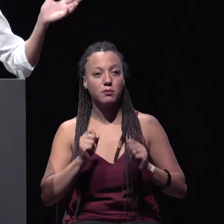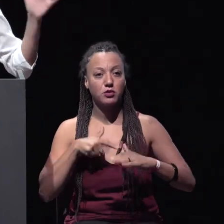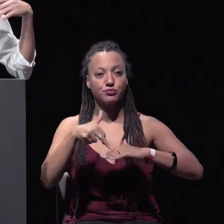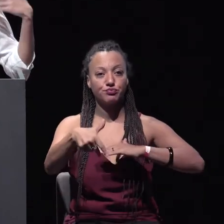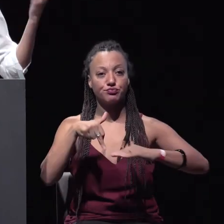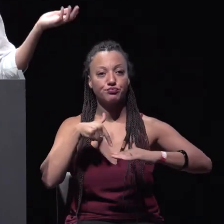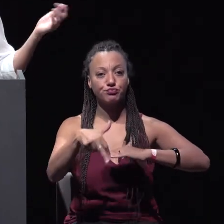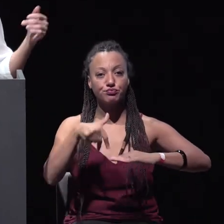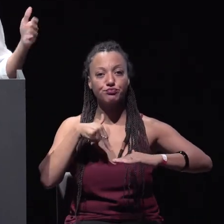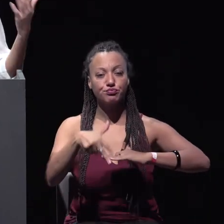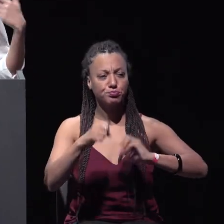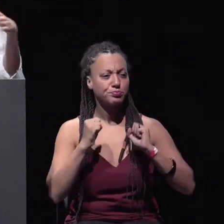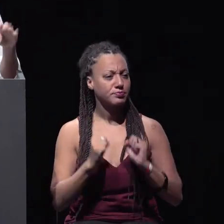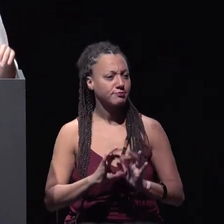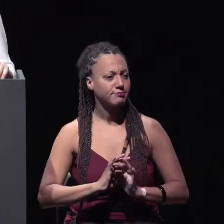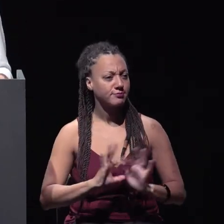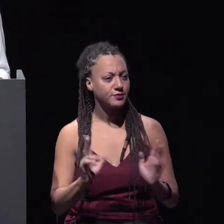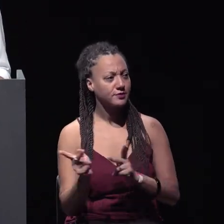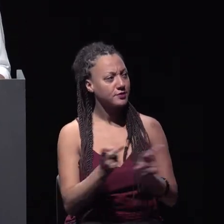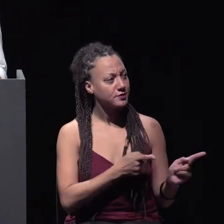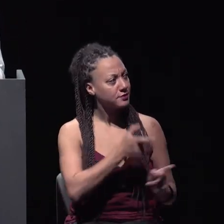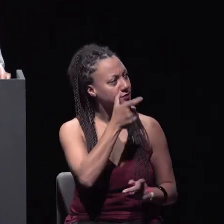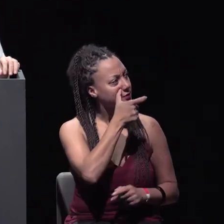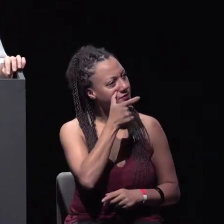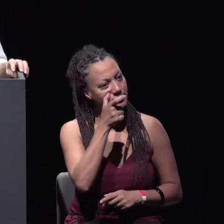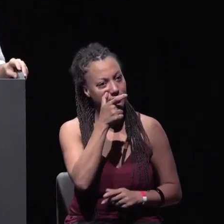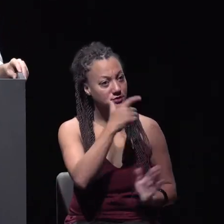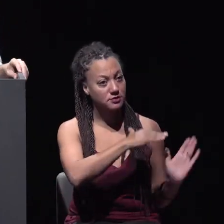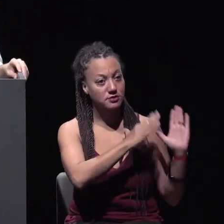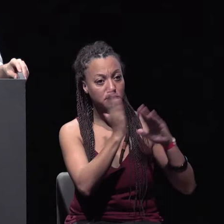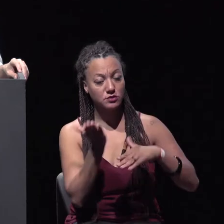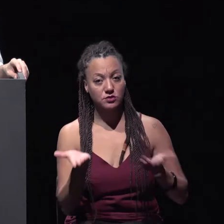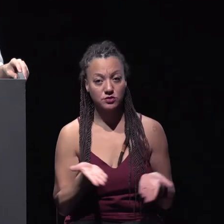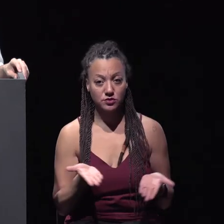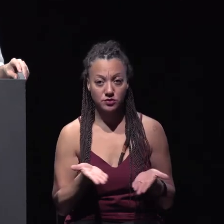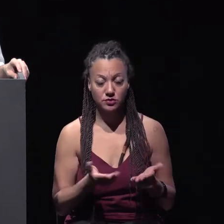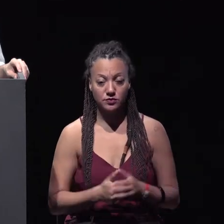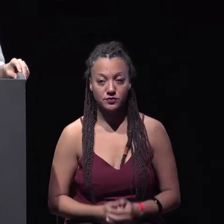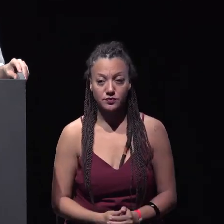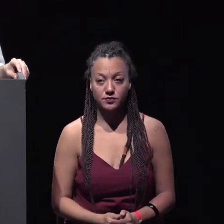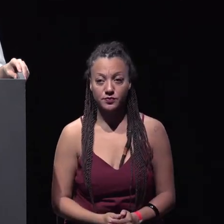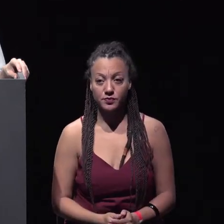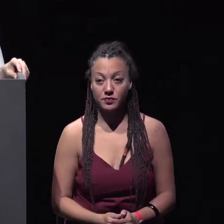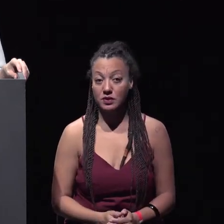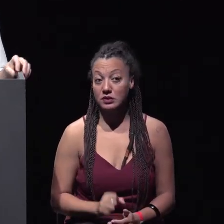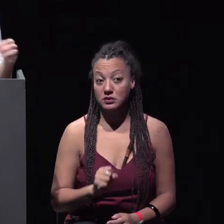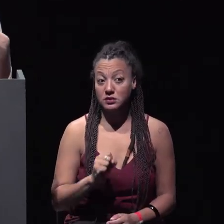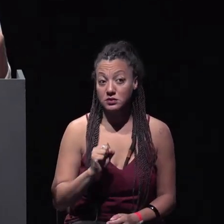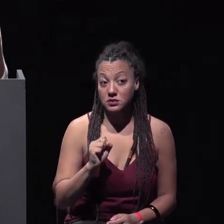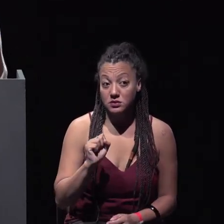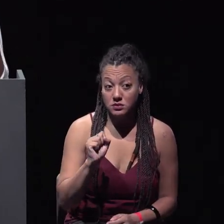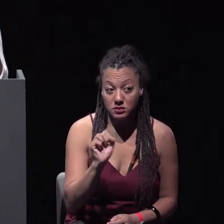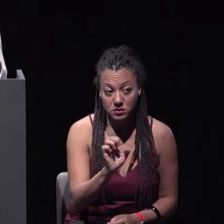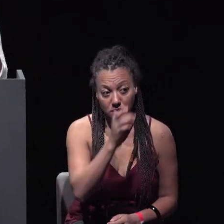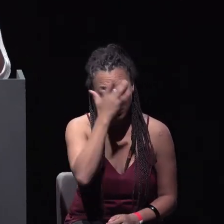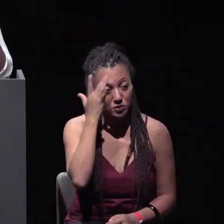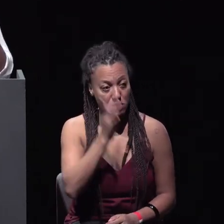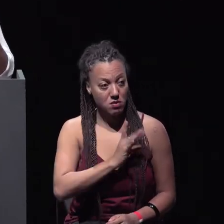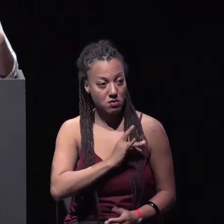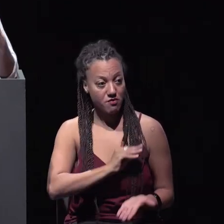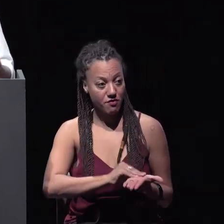entrar sair voltar de novo para visitar as exposições ao longo do dia tá bom caso alguém não esteja com esse adesivo